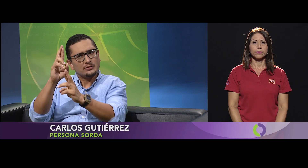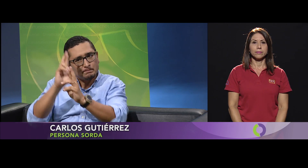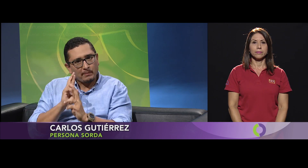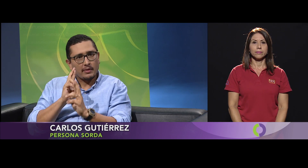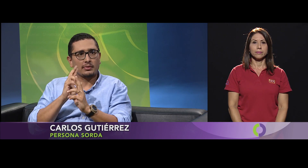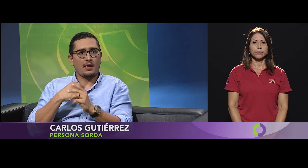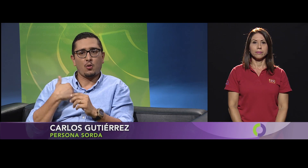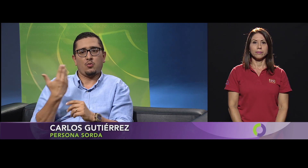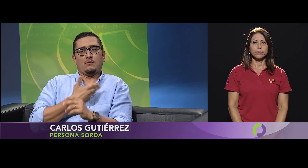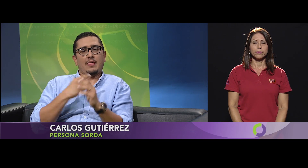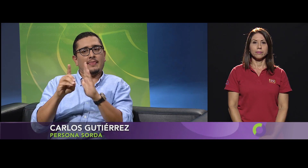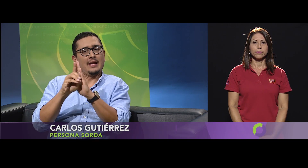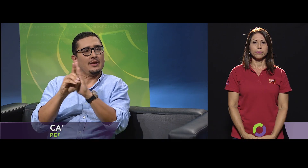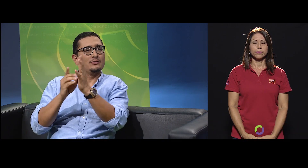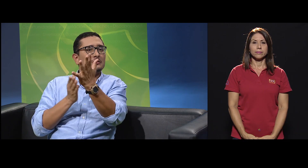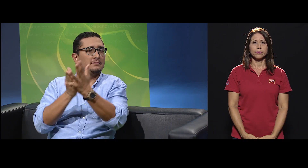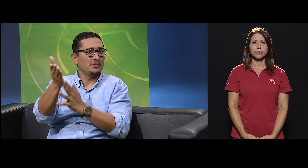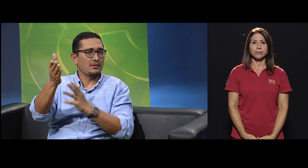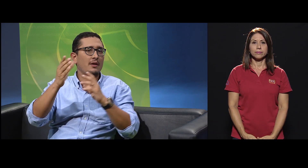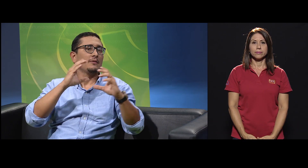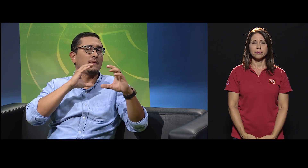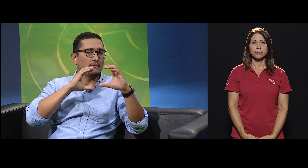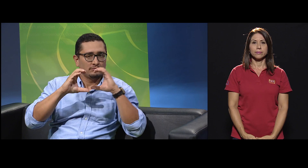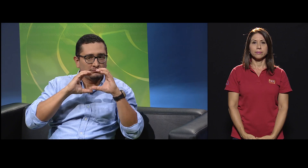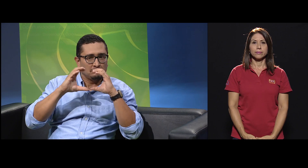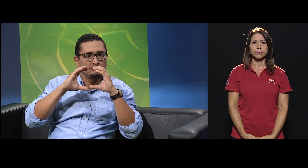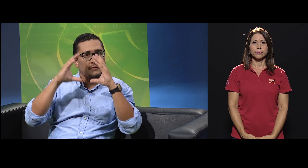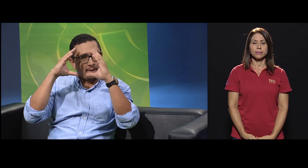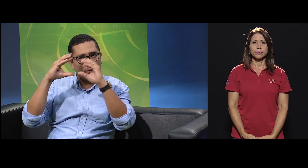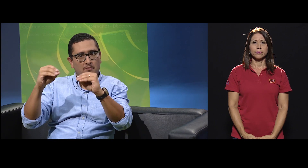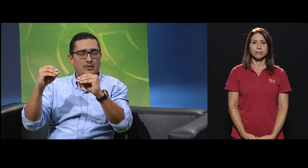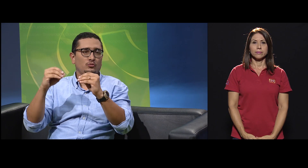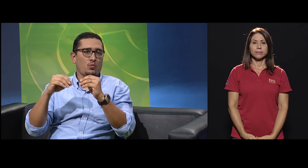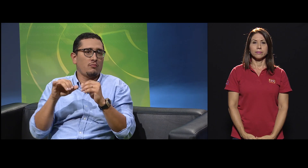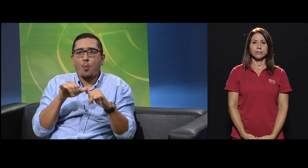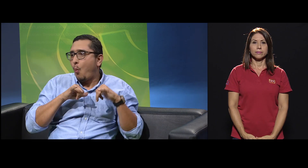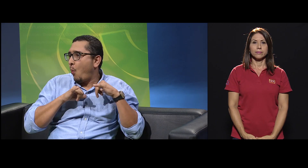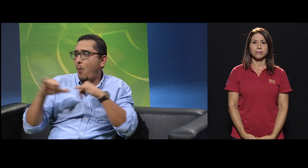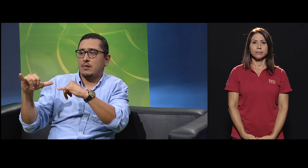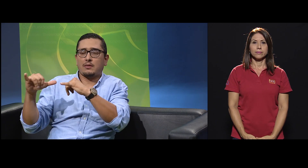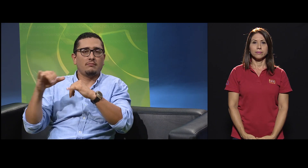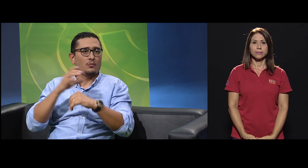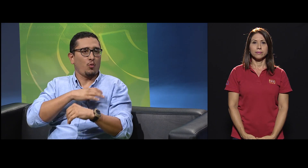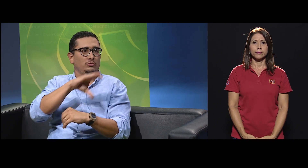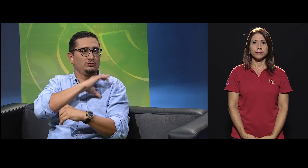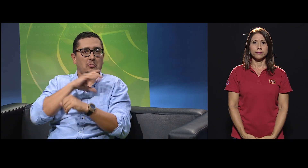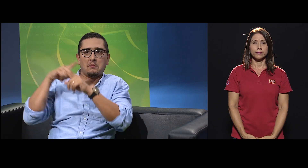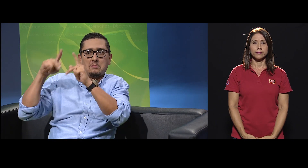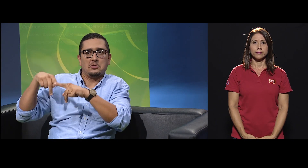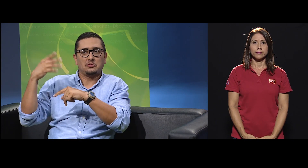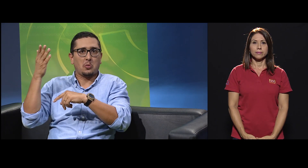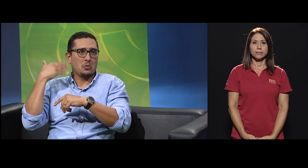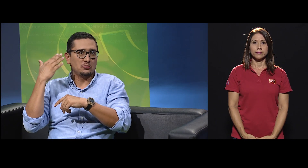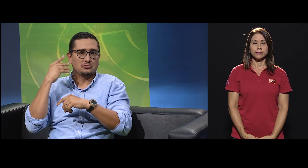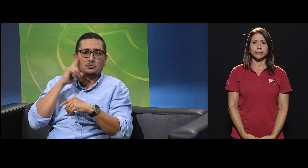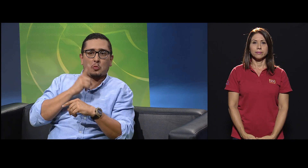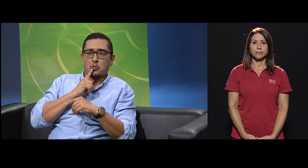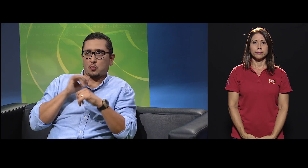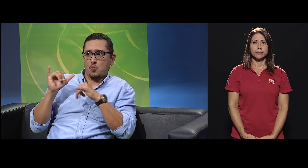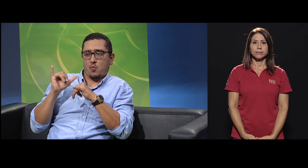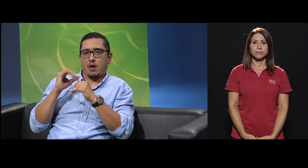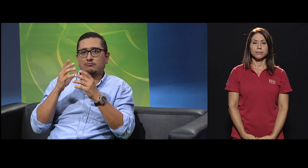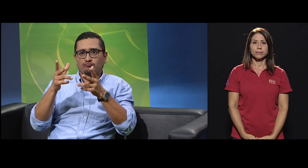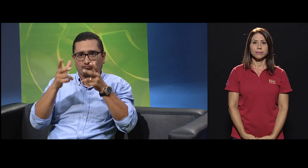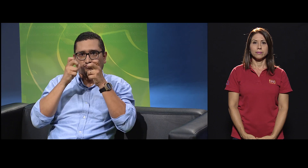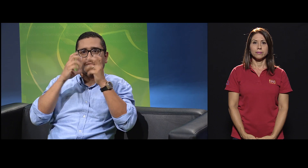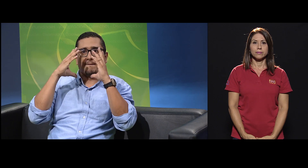y solicitamos que nos respeten, que respeten nuestros derechos del acceso a la información y a la comunicación, igual que